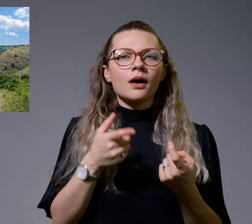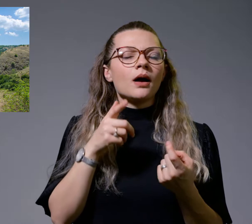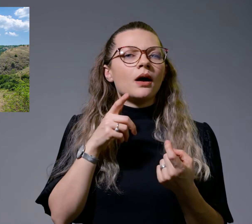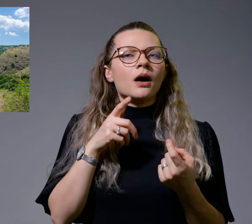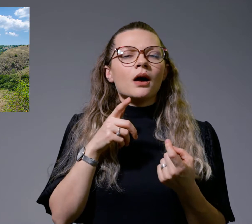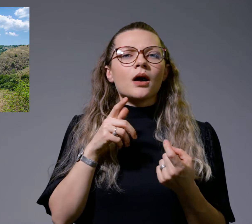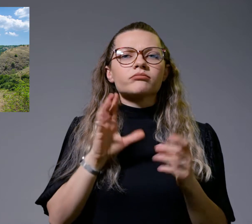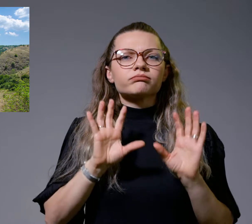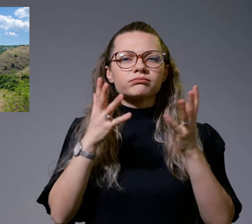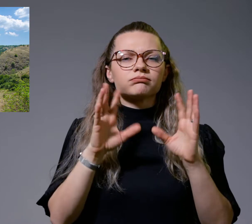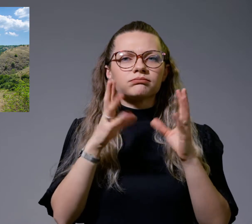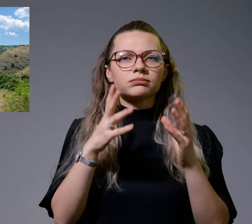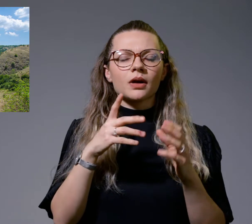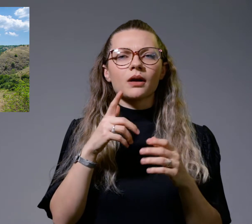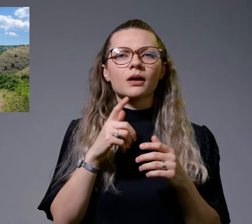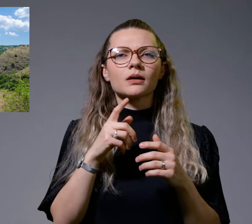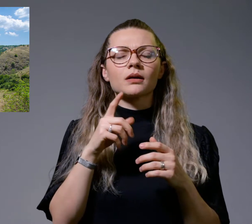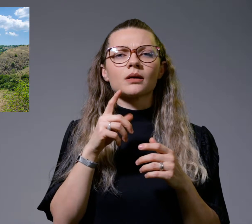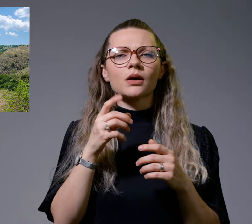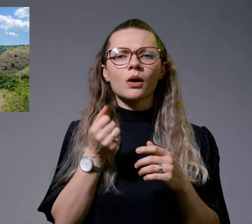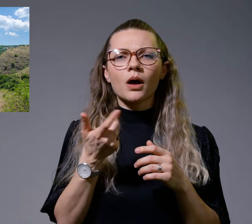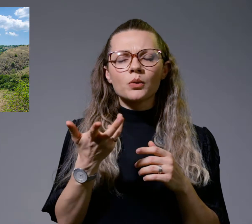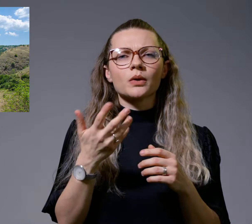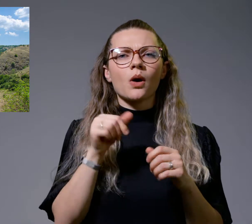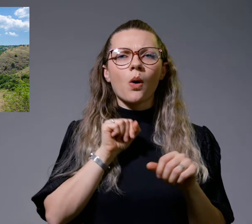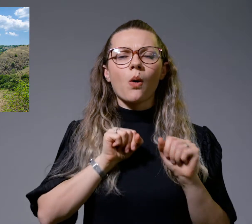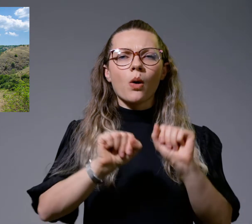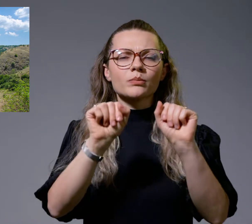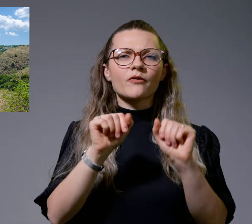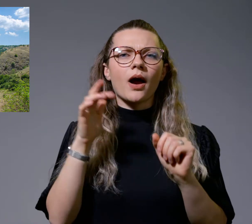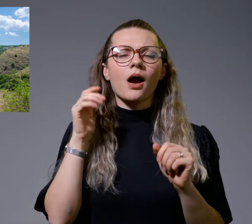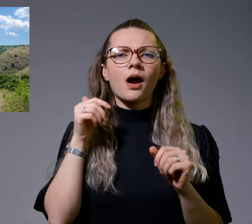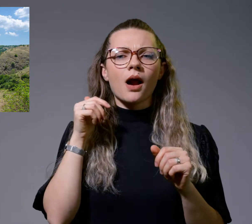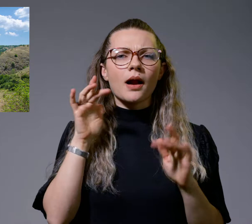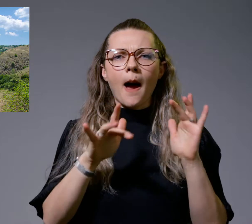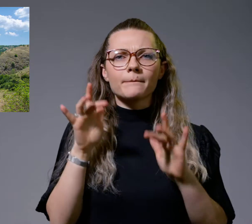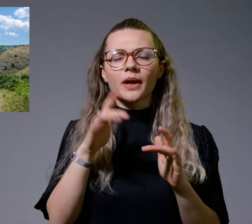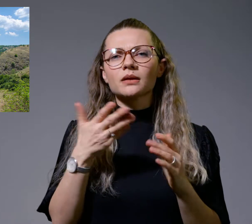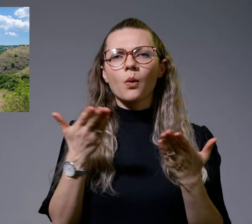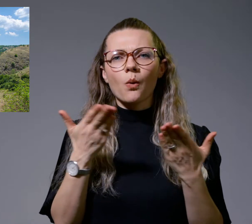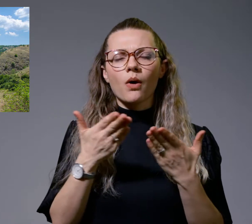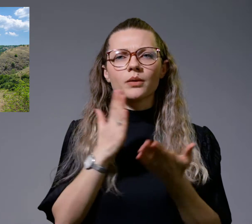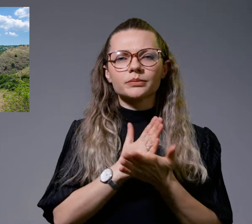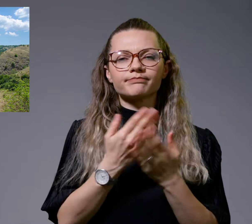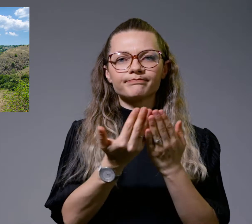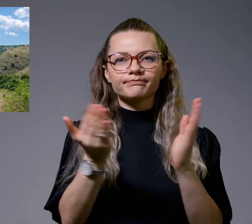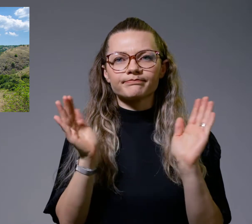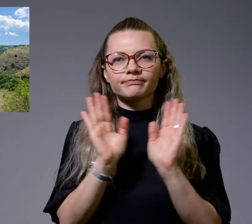бунтовниците неколку пати ги одбивале нападите, се до моментот кога биле обколени од сите страни,